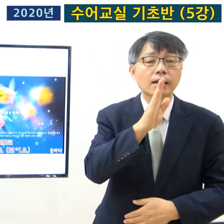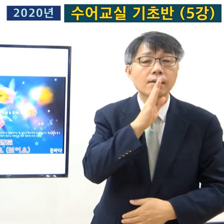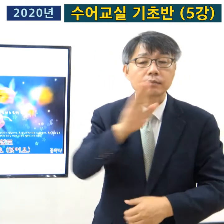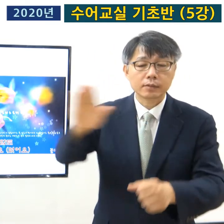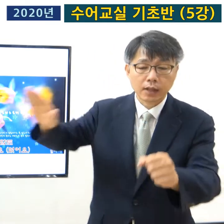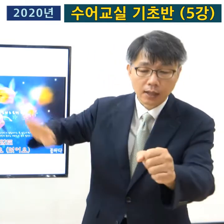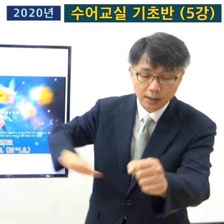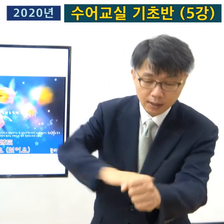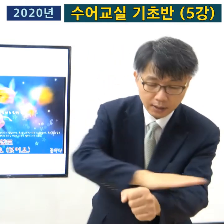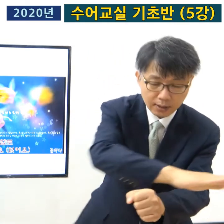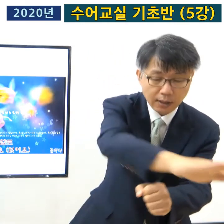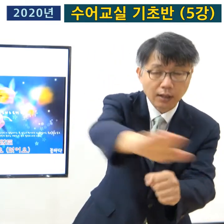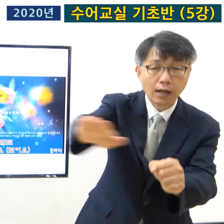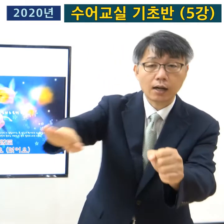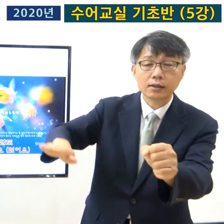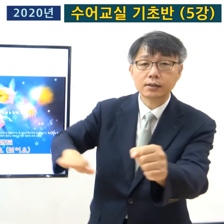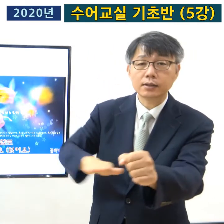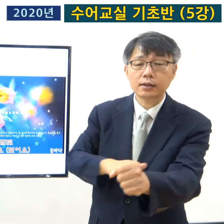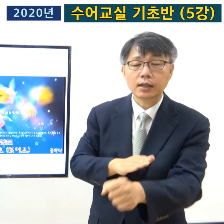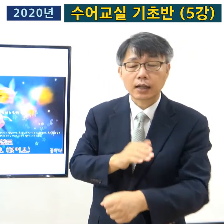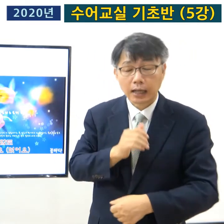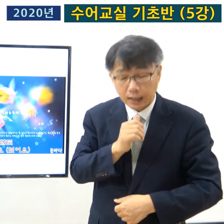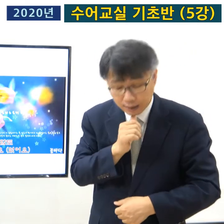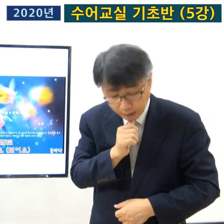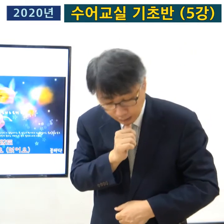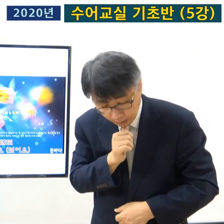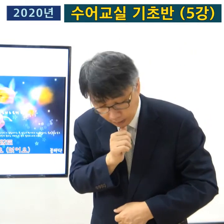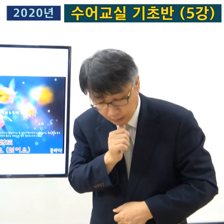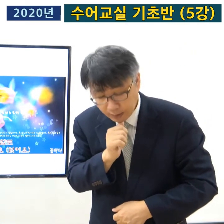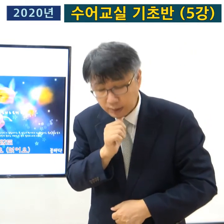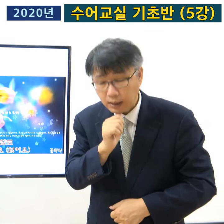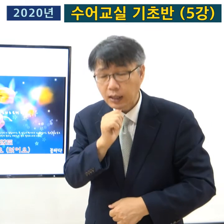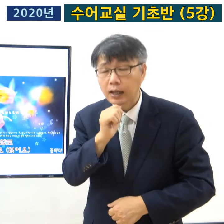참 사랑은 가난하다